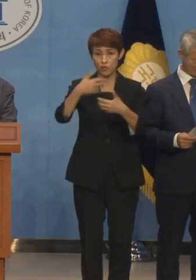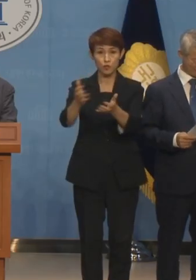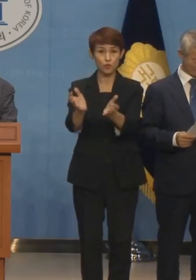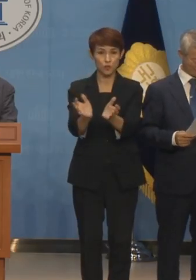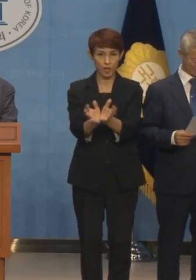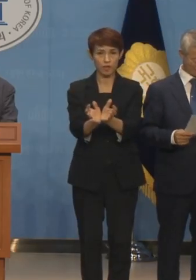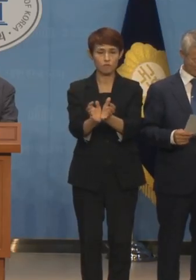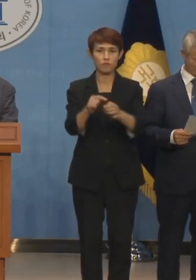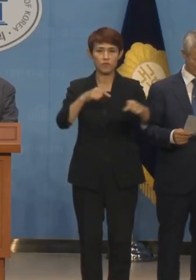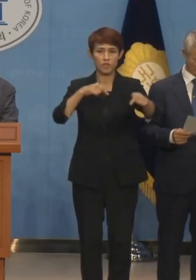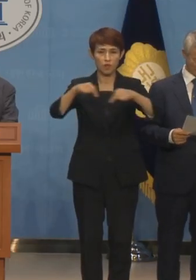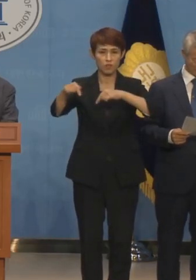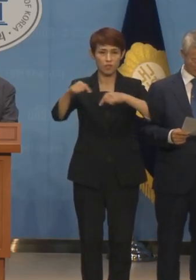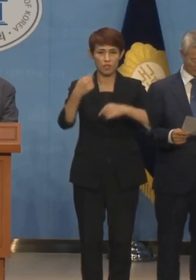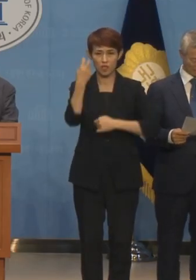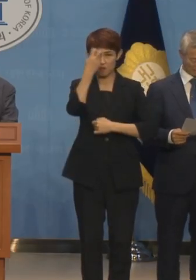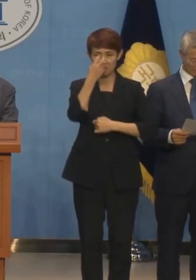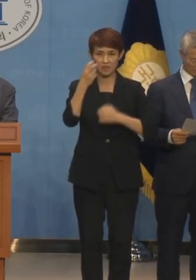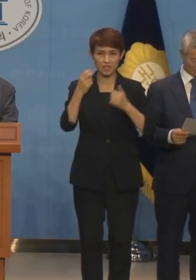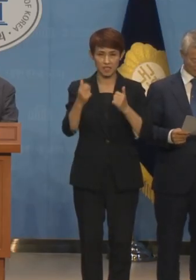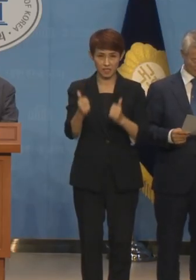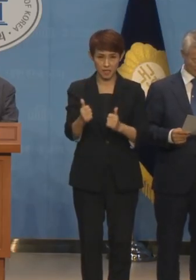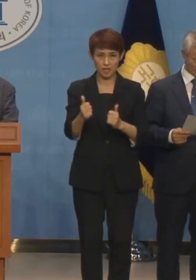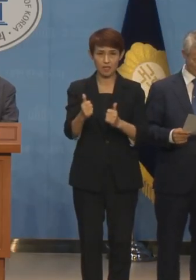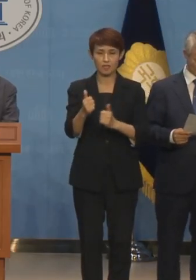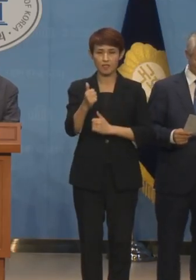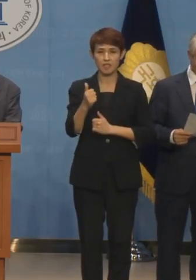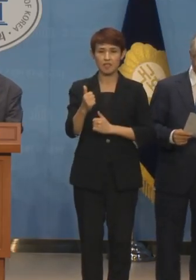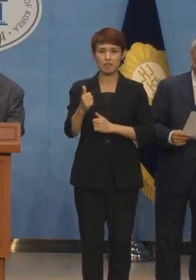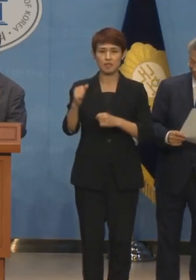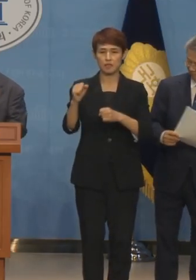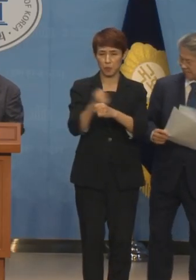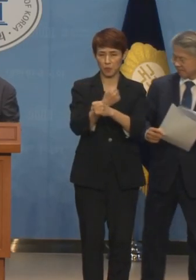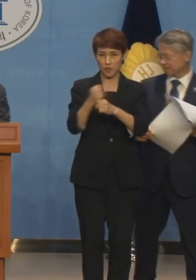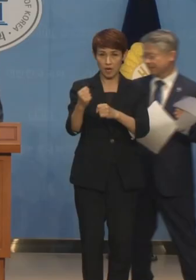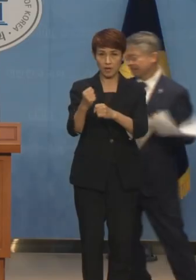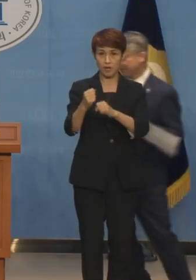더불어민주당 정치검찰 사건조작 대책단 일동.